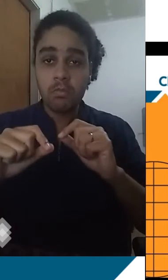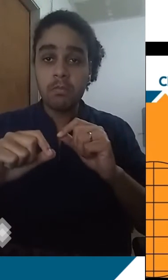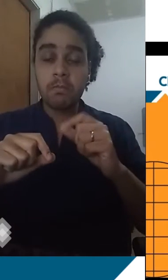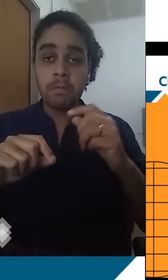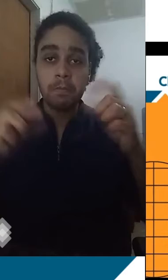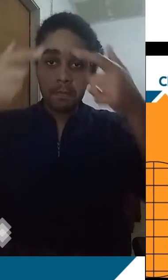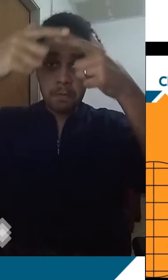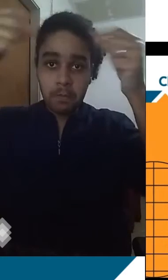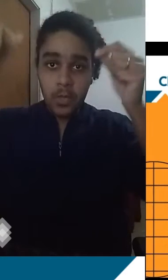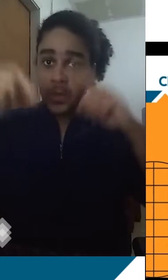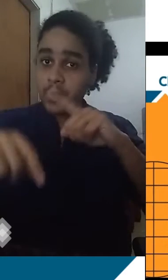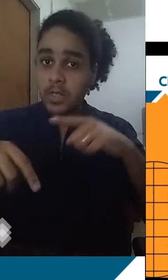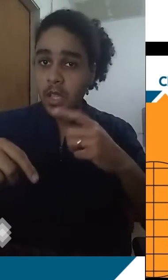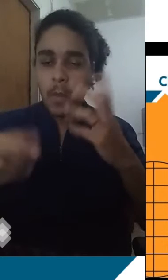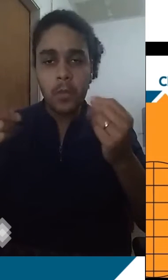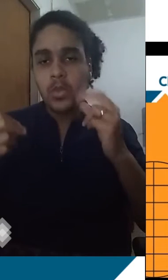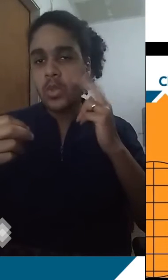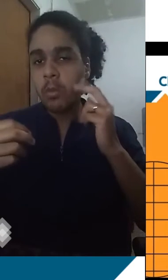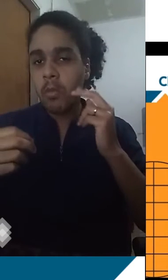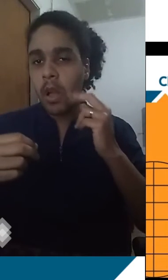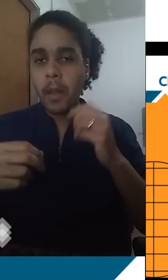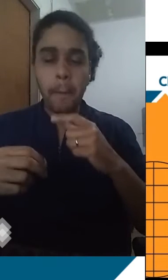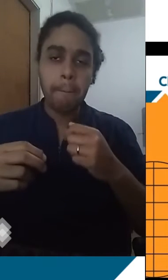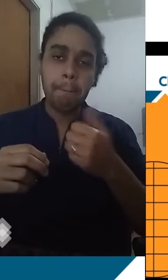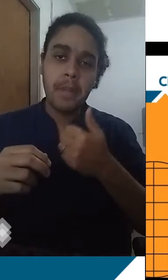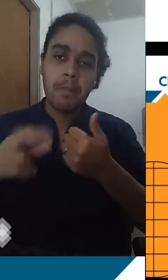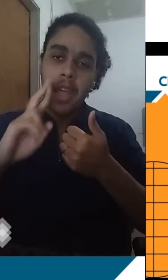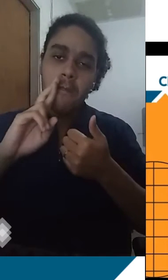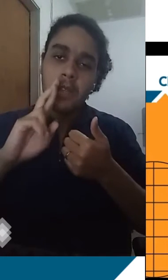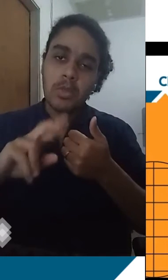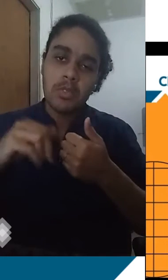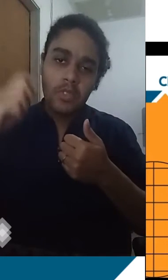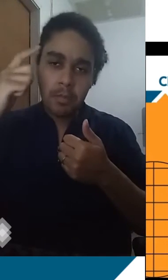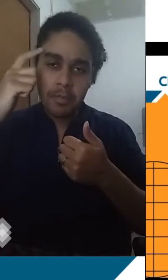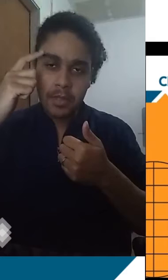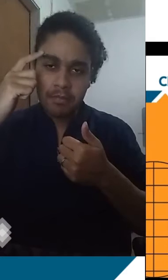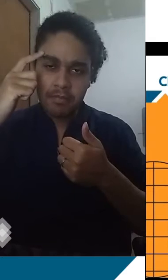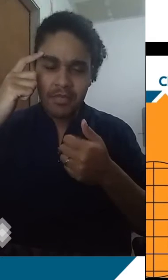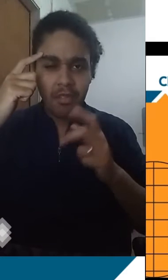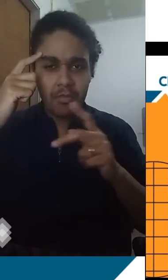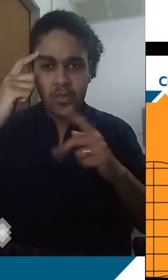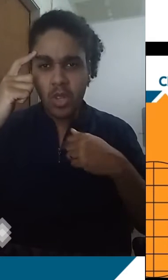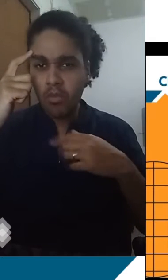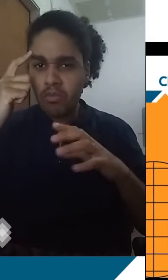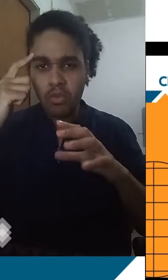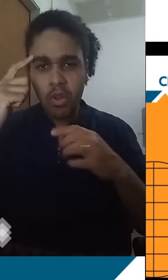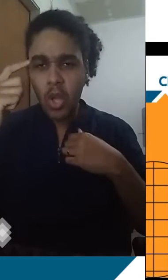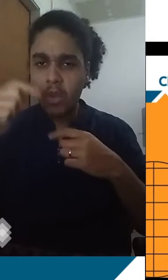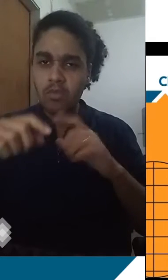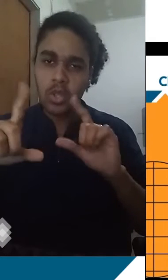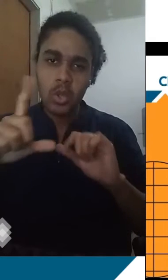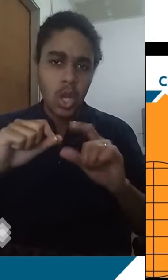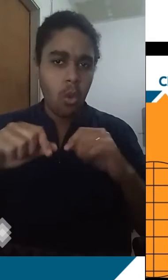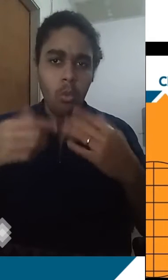vocês. Imagino que é muito comum que a primeira resposta que vem à cabeça de vocês é: professora, a